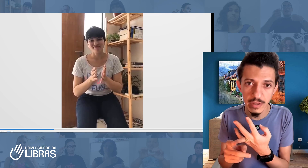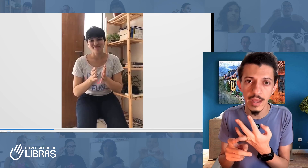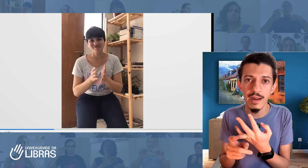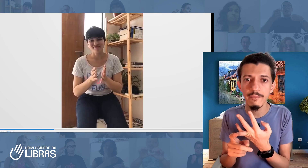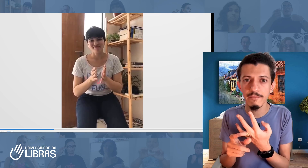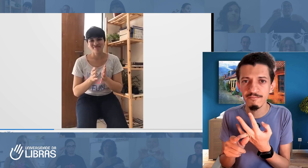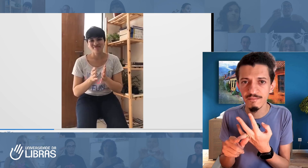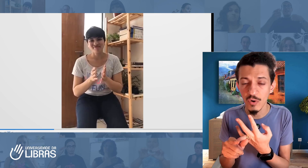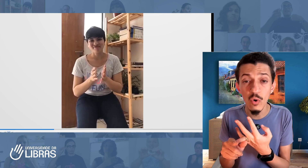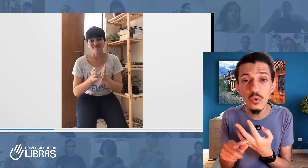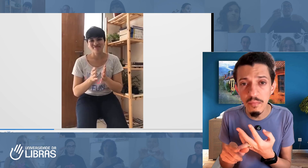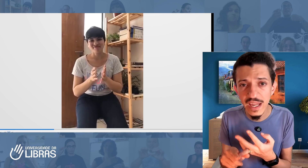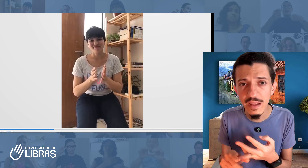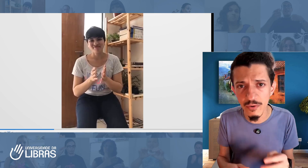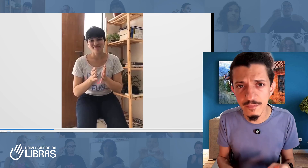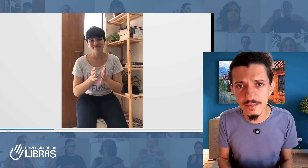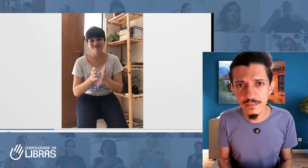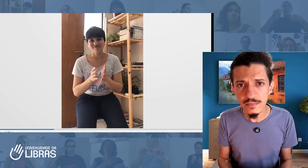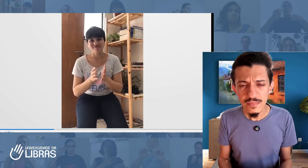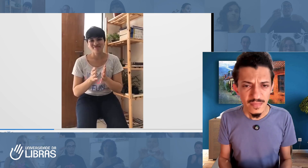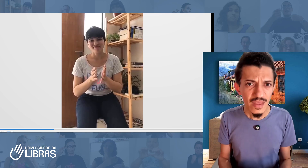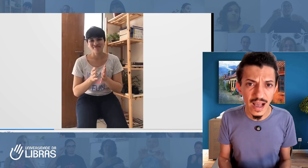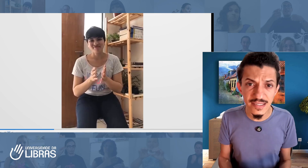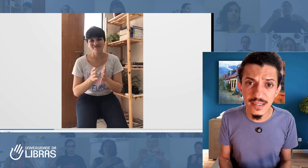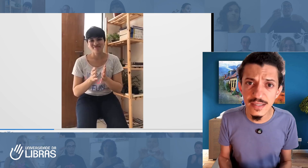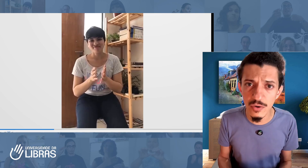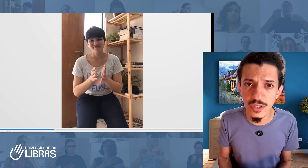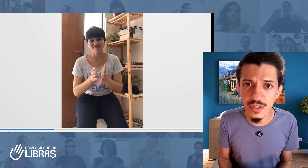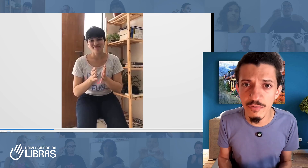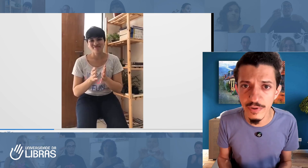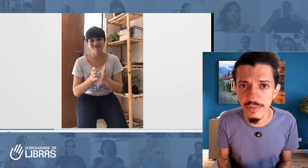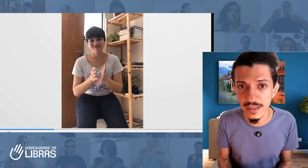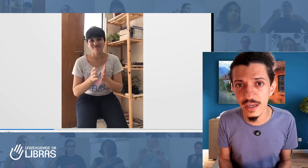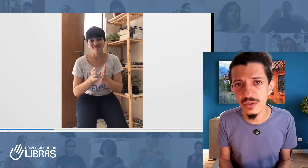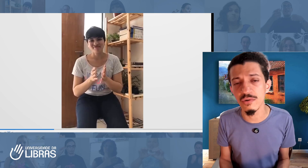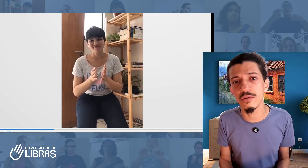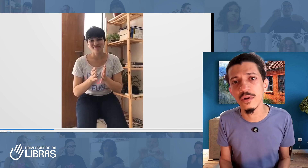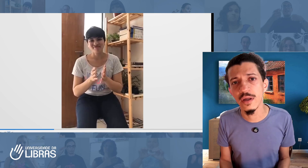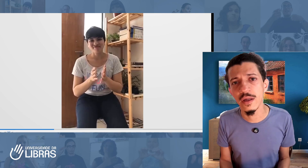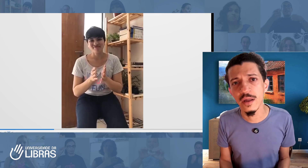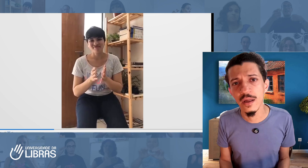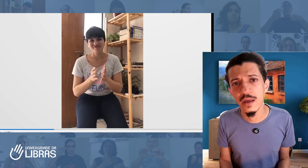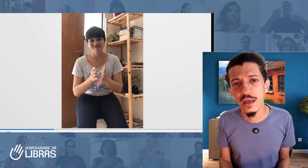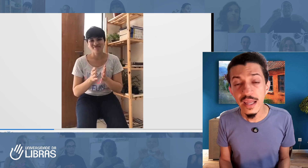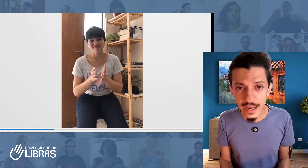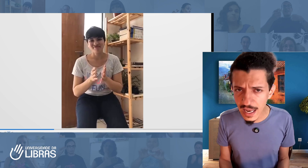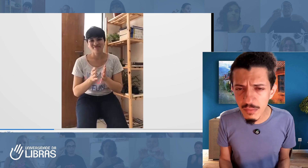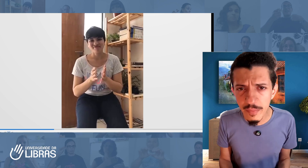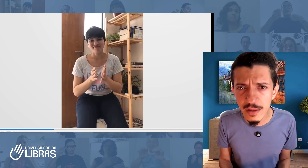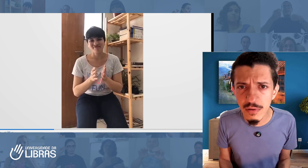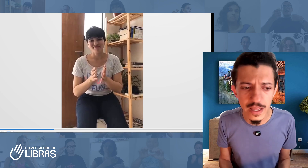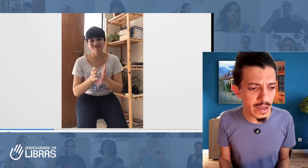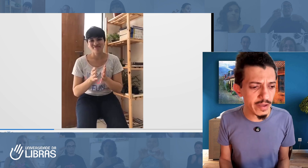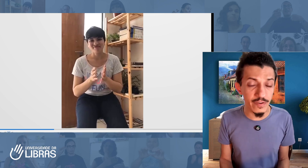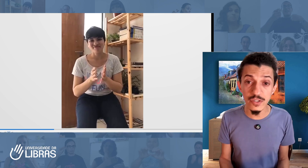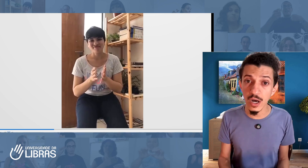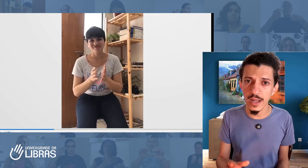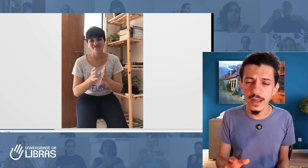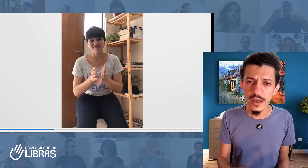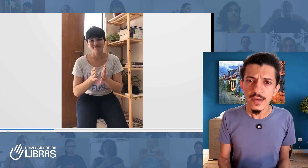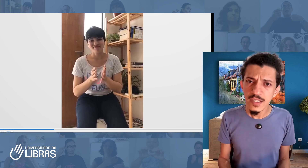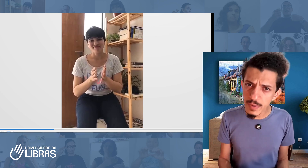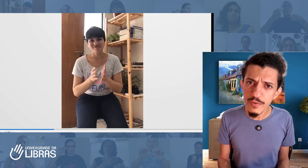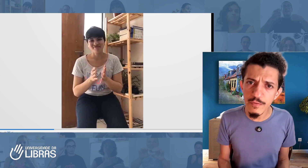vida inteira, ou no mínimo, a percepção de que seu filho vai ser surdo. E naquele momento ali, minha mãe falou assim,